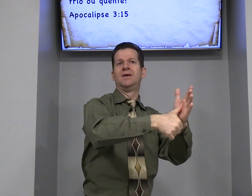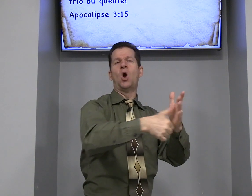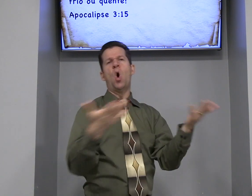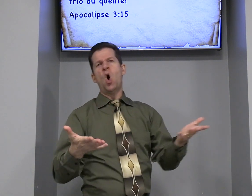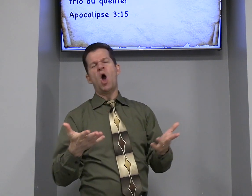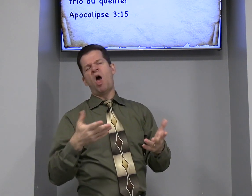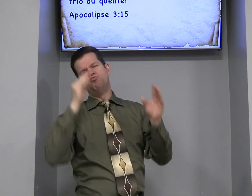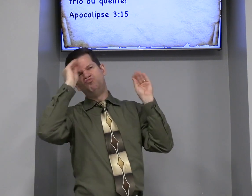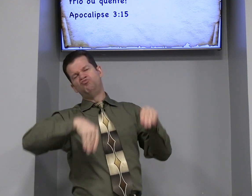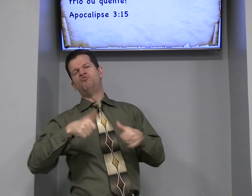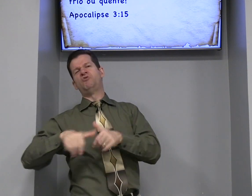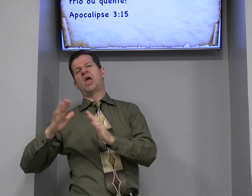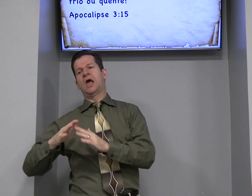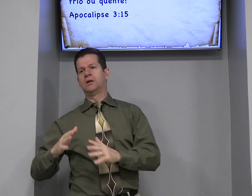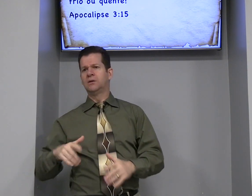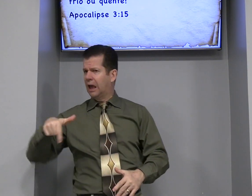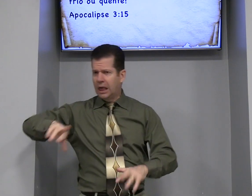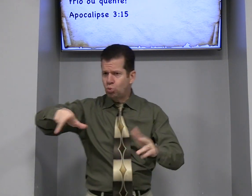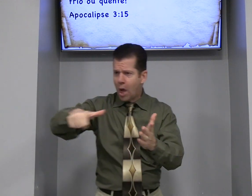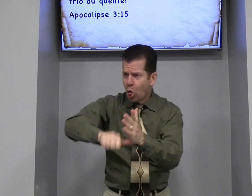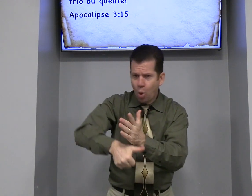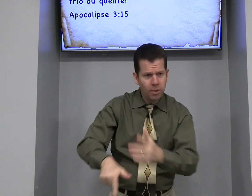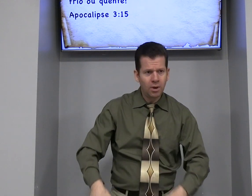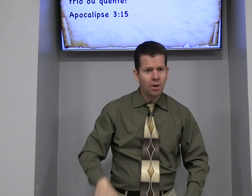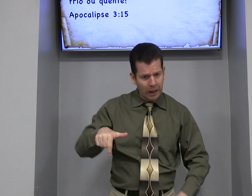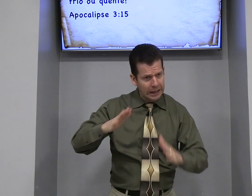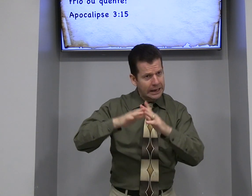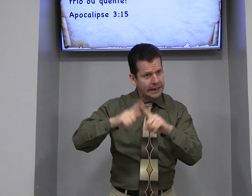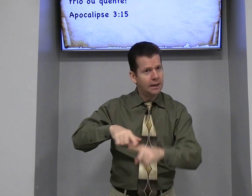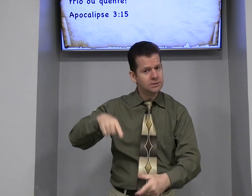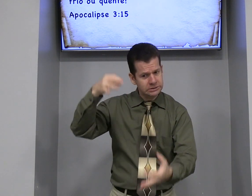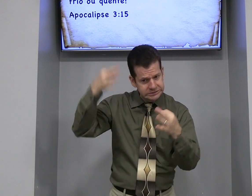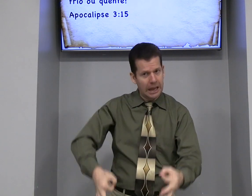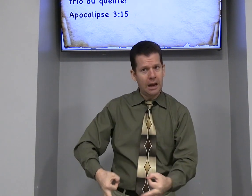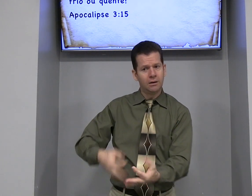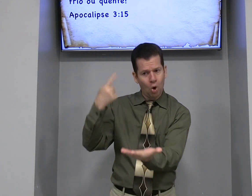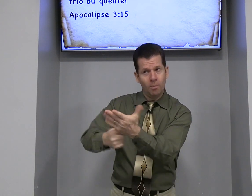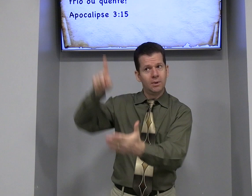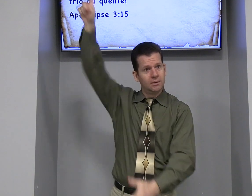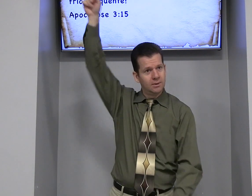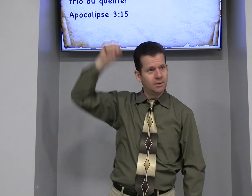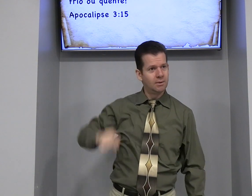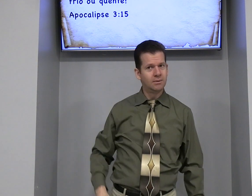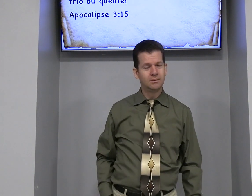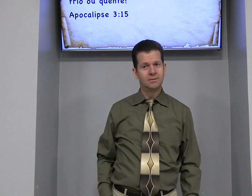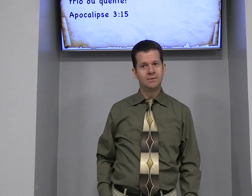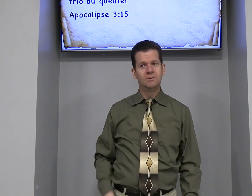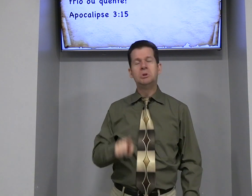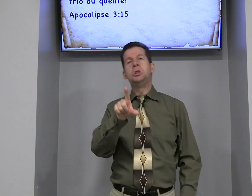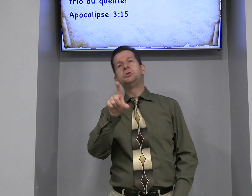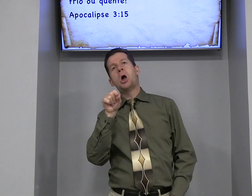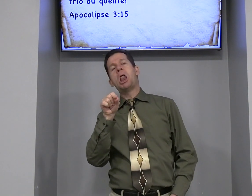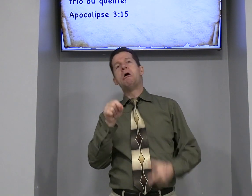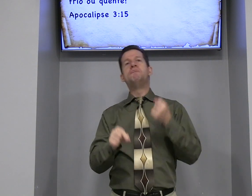Igual o clube. Vamos na piscina, vamos nadar, vamos faltar na igreja. A igreja não é clube. Precisa ter compromisso com Deus. E vai